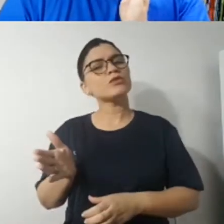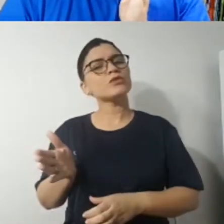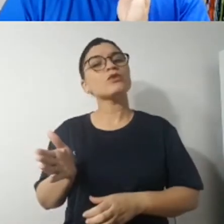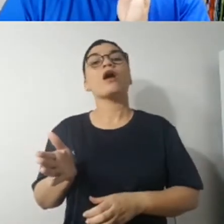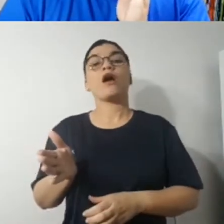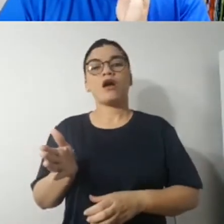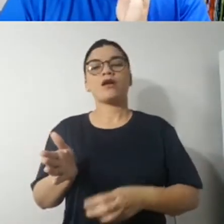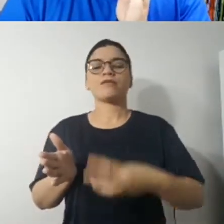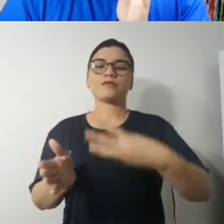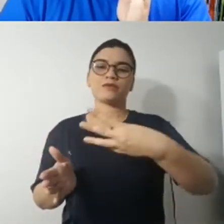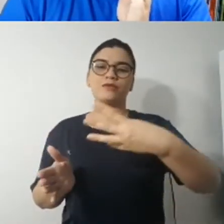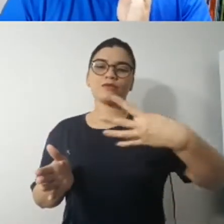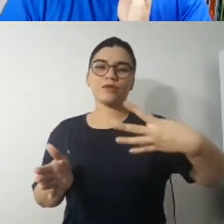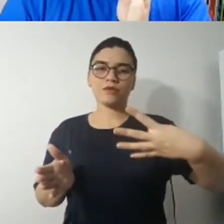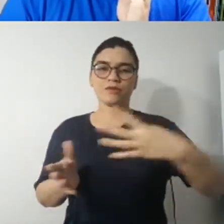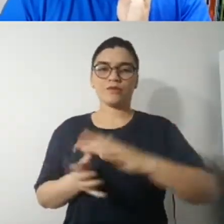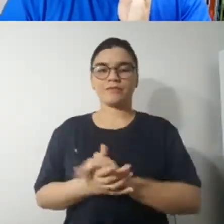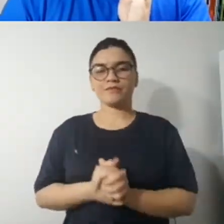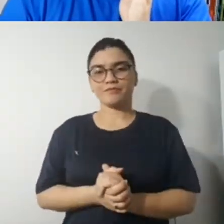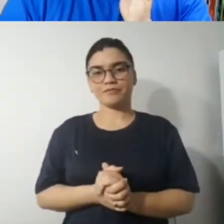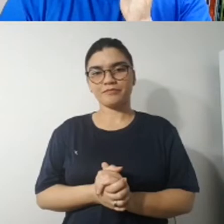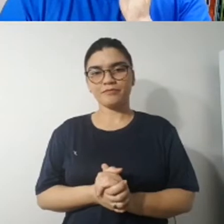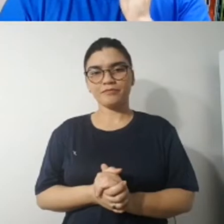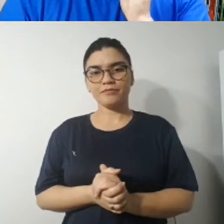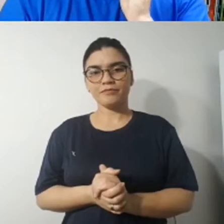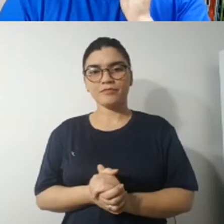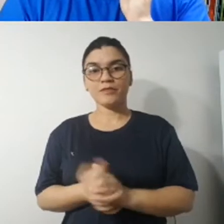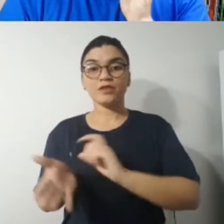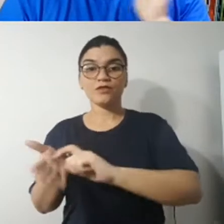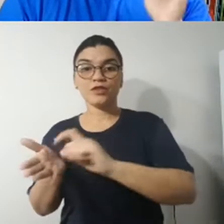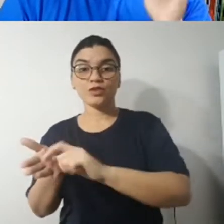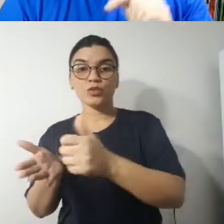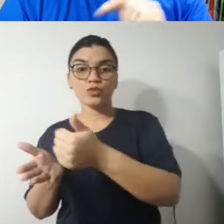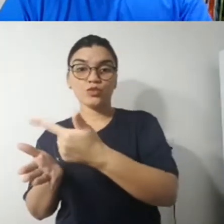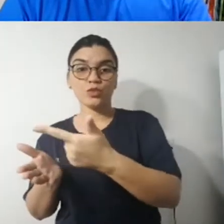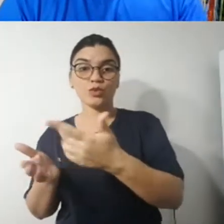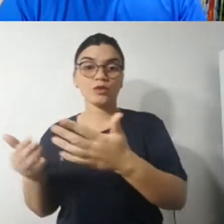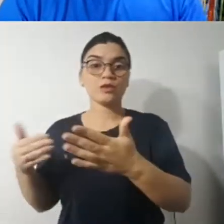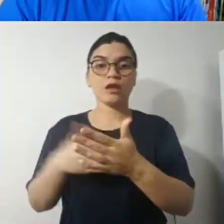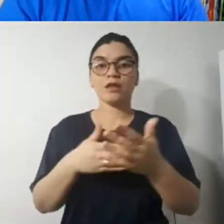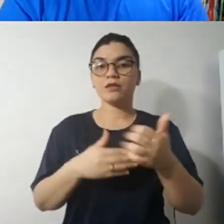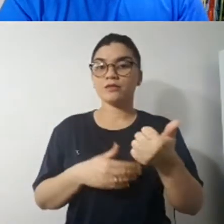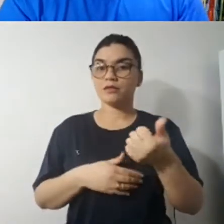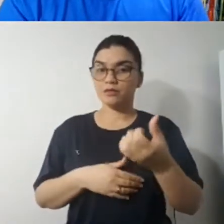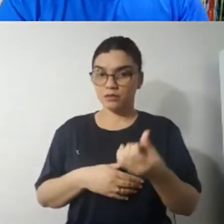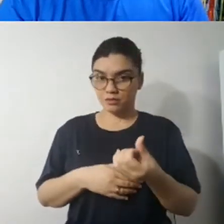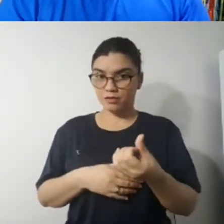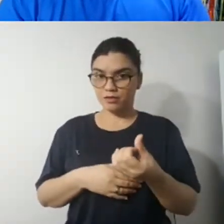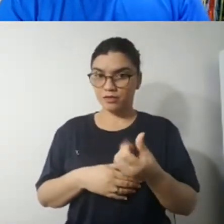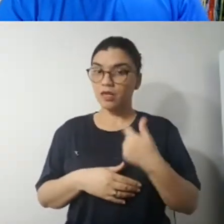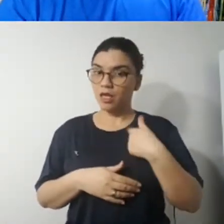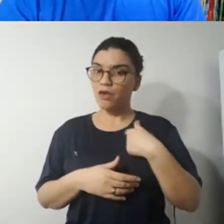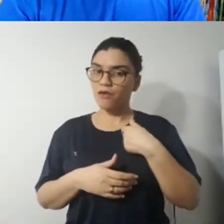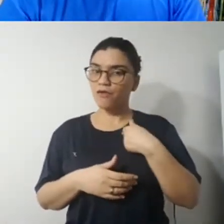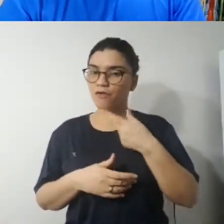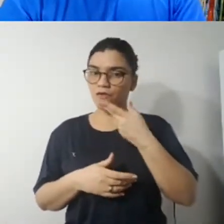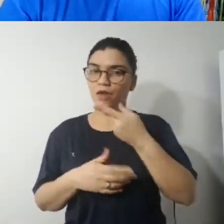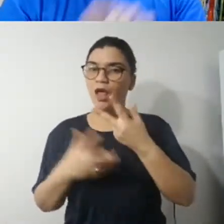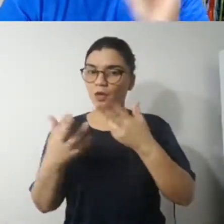34. Ele cita do verso 12 ao 16. Só que eu vou fazer a citação de Pedro. Na citação de